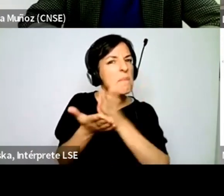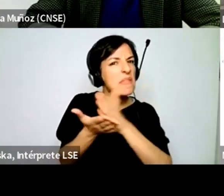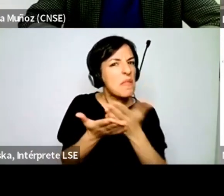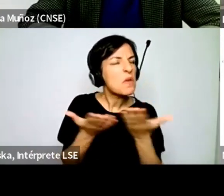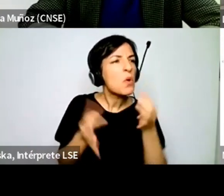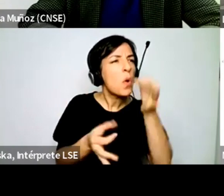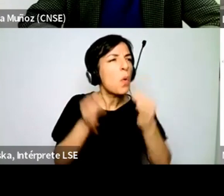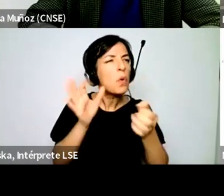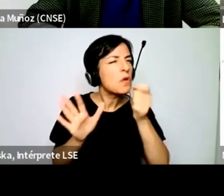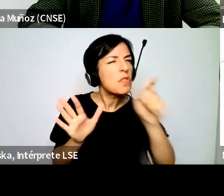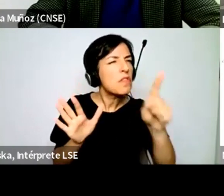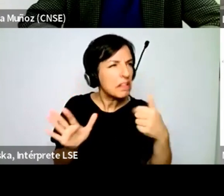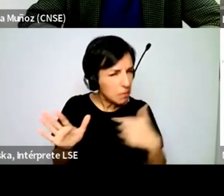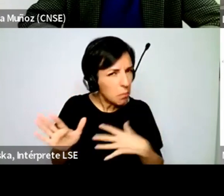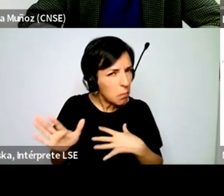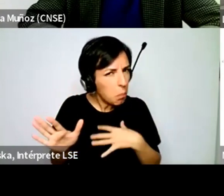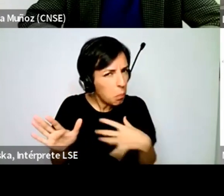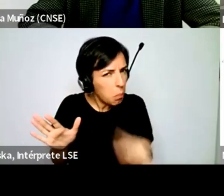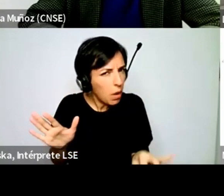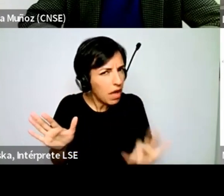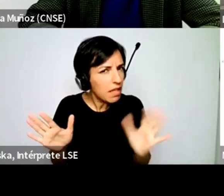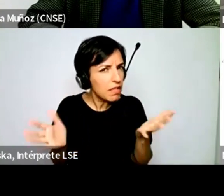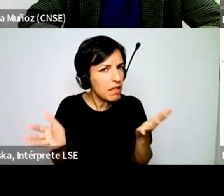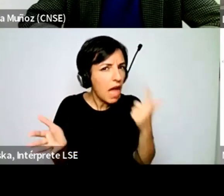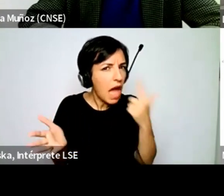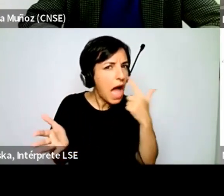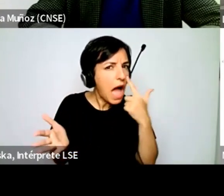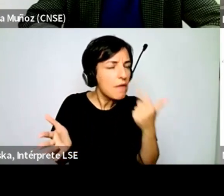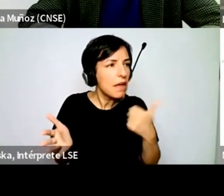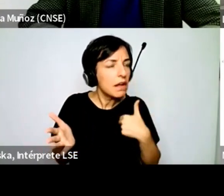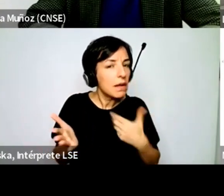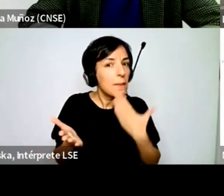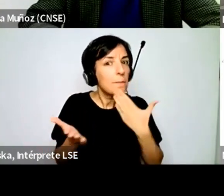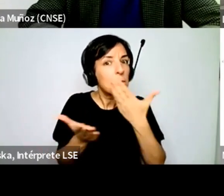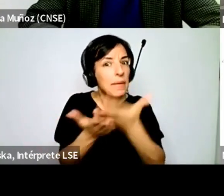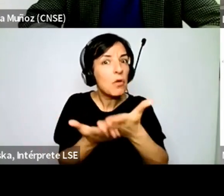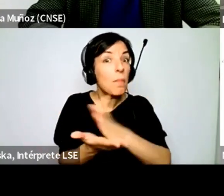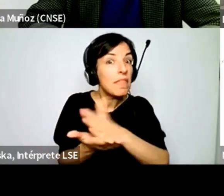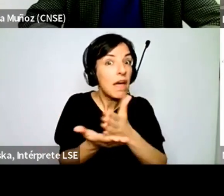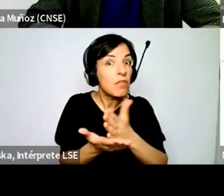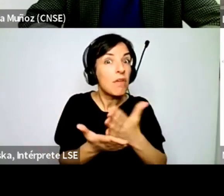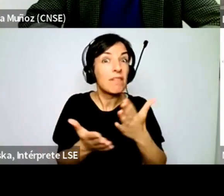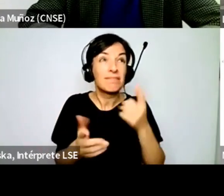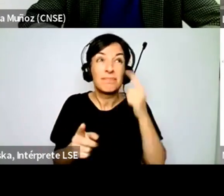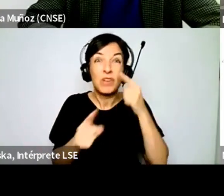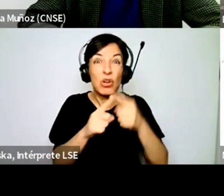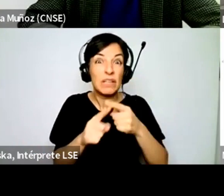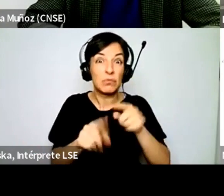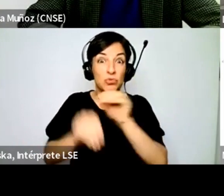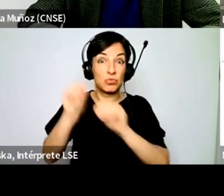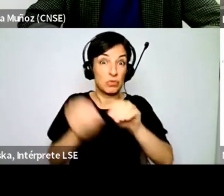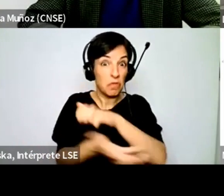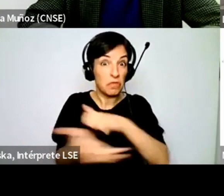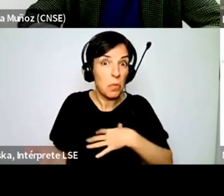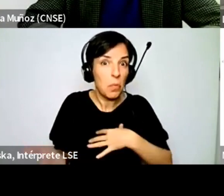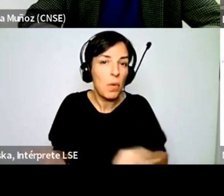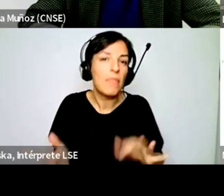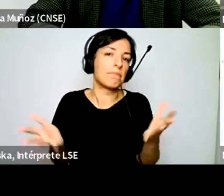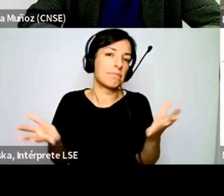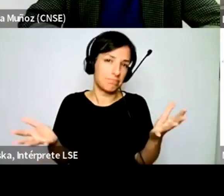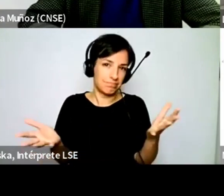mediación y si sería posible que pidieran una mediación para resolver el conflicto. Es